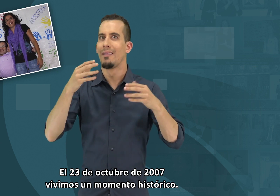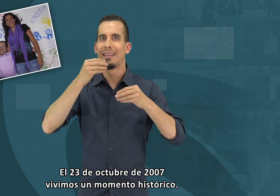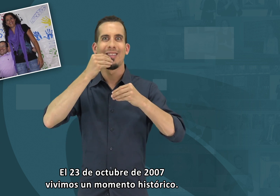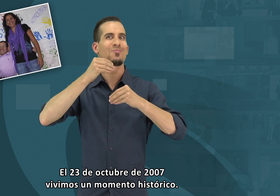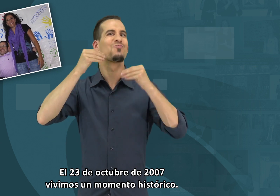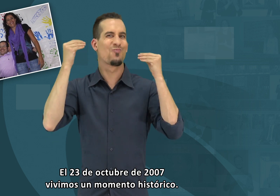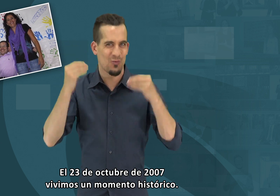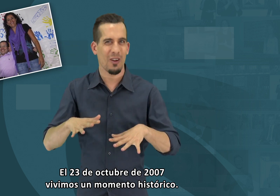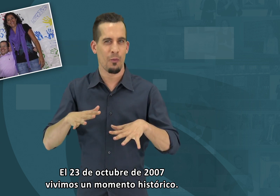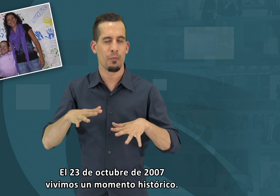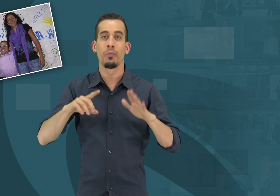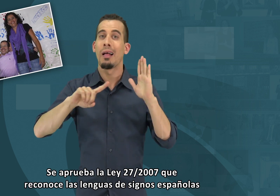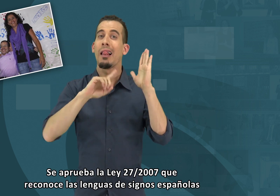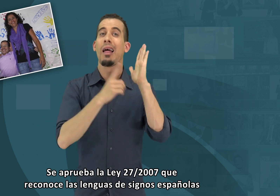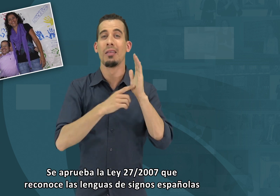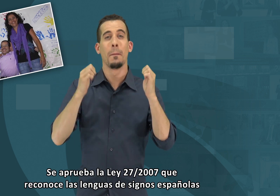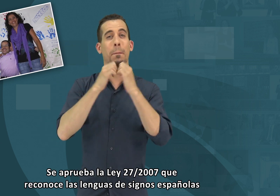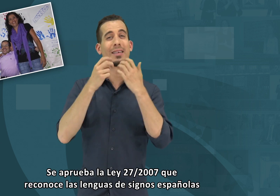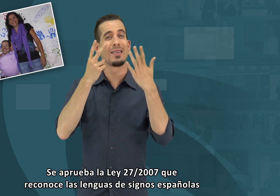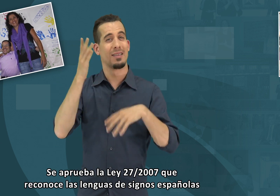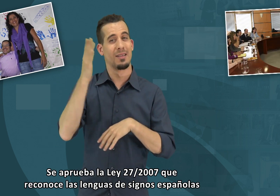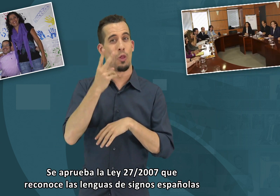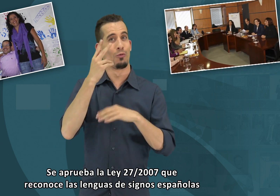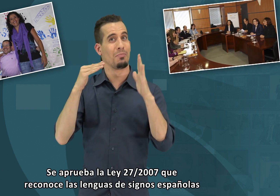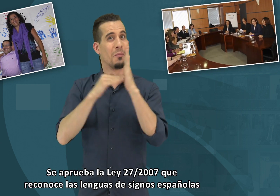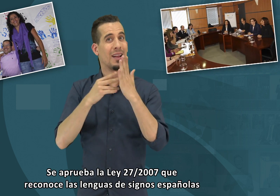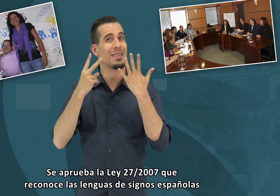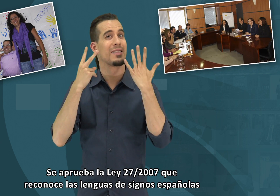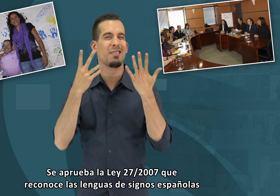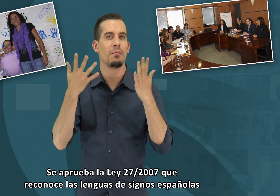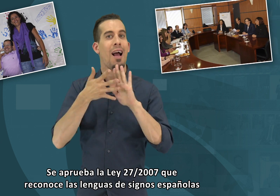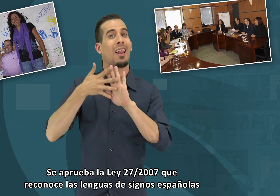vivimos un momento histórico. Se aprueba la Ley